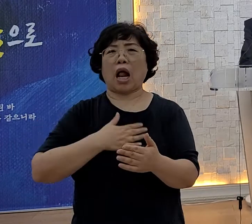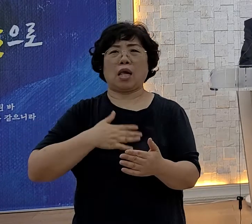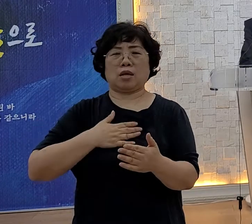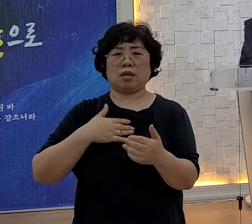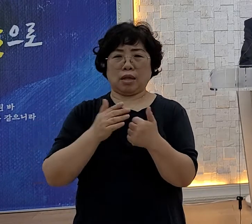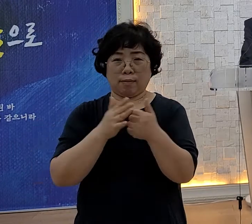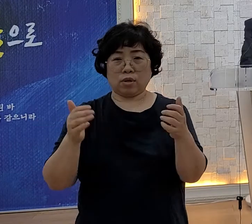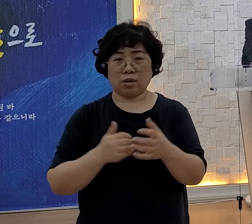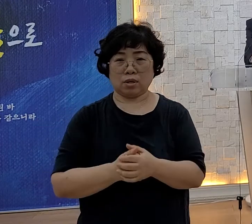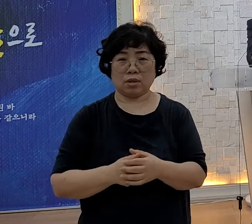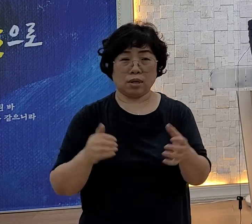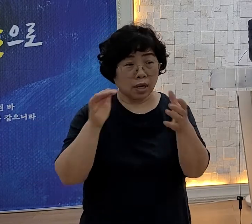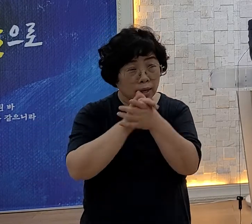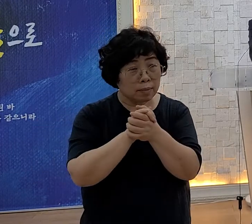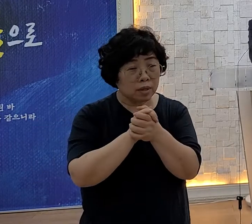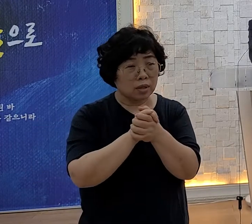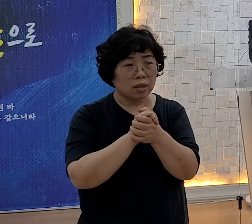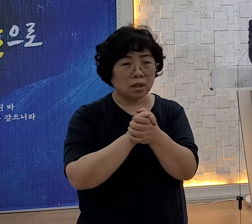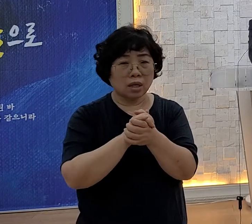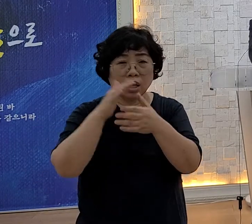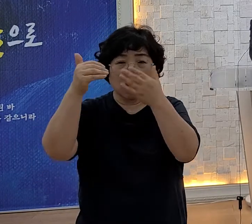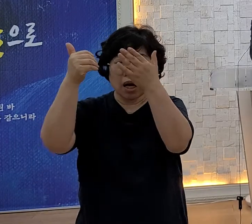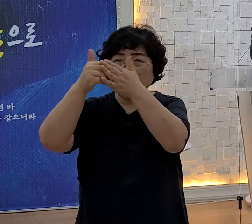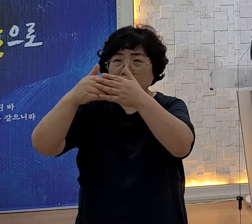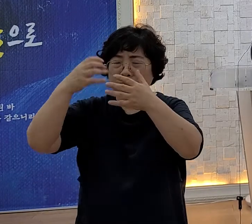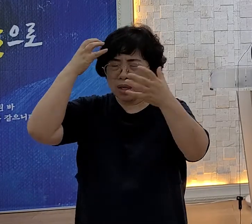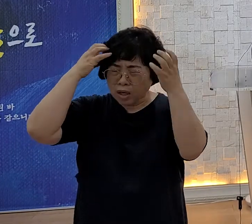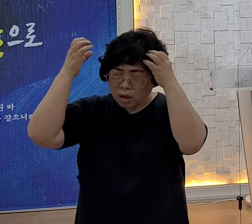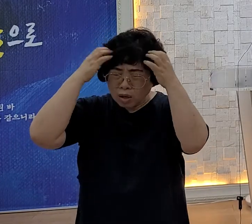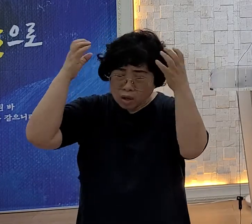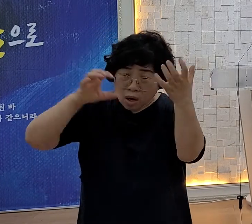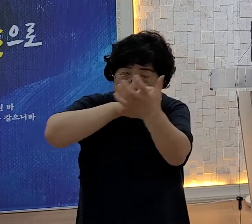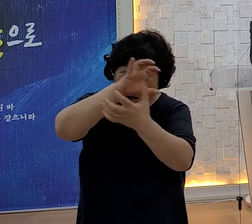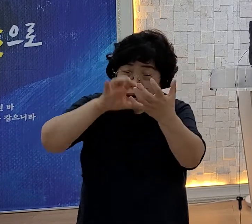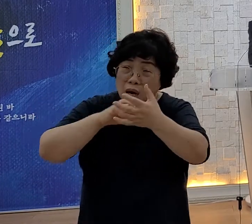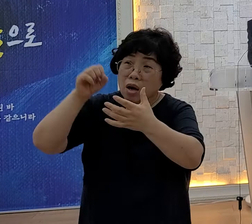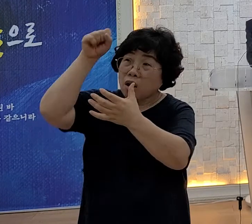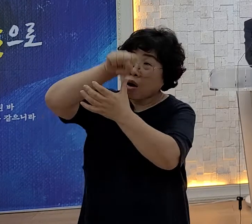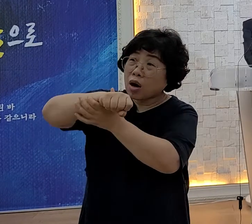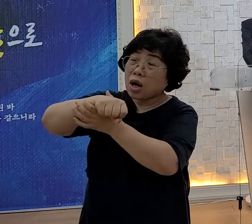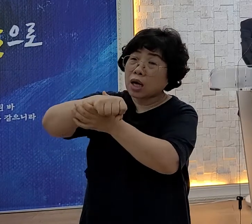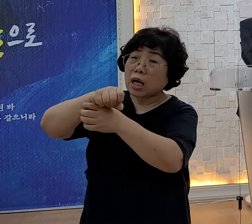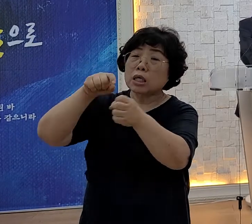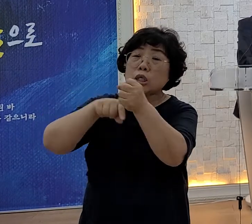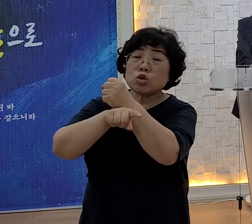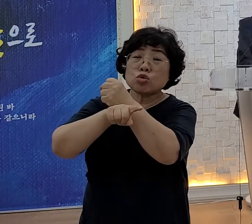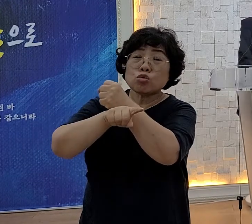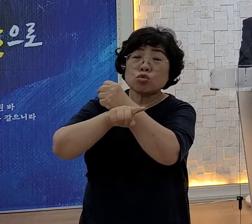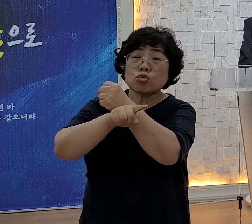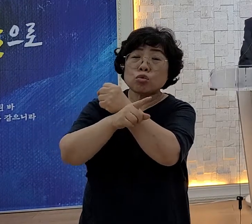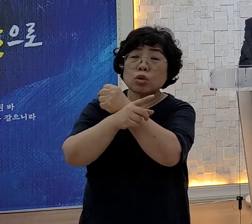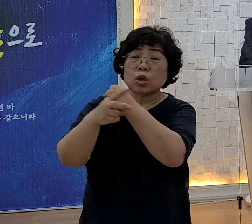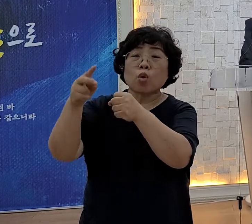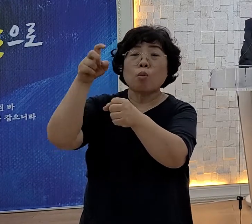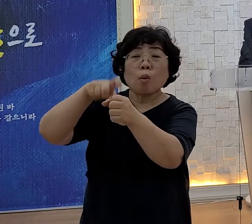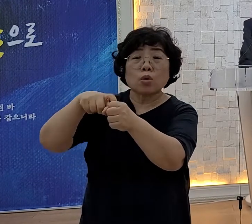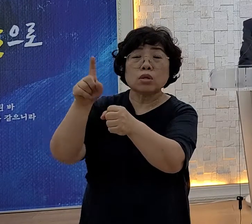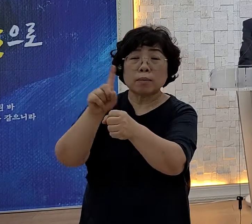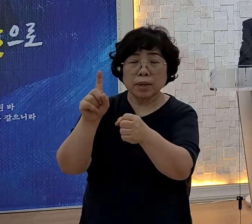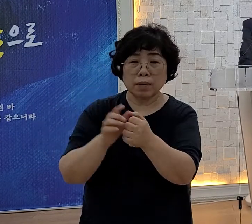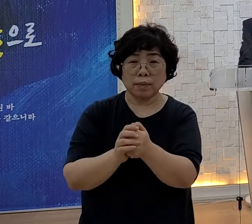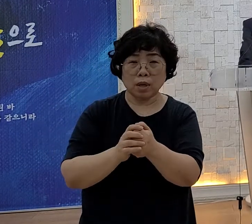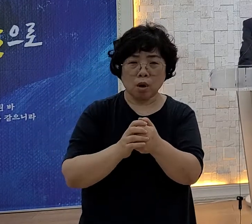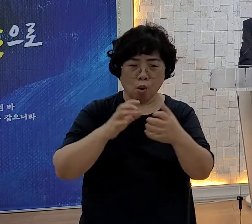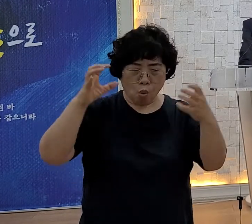알미로다. 아멘. 이게 목적. 하나님이 우리에게 왜 환난을 주시느냐? 오늘 이 말씀 속에서